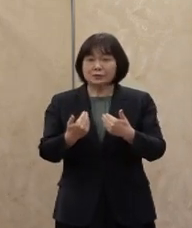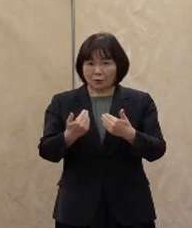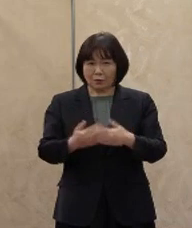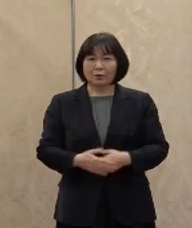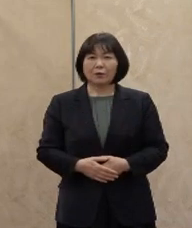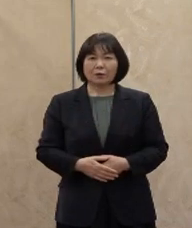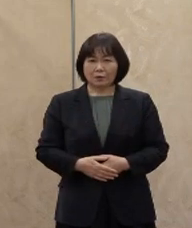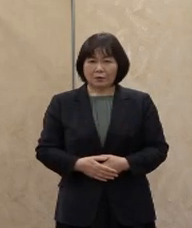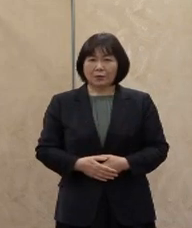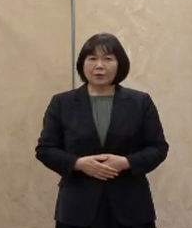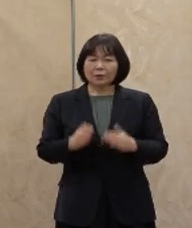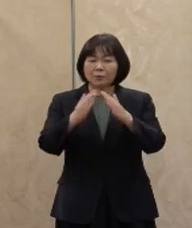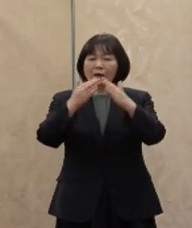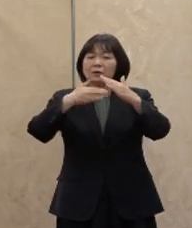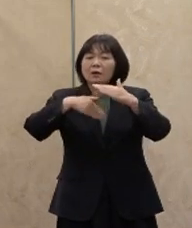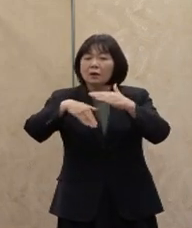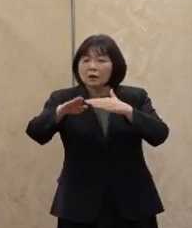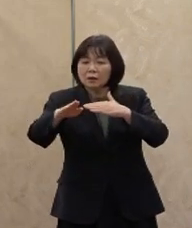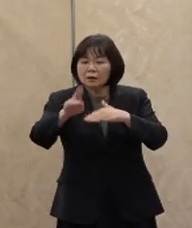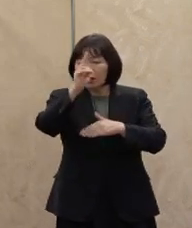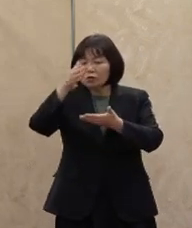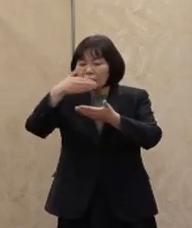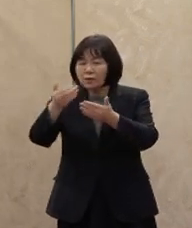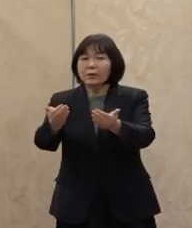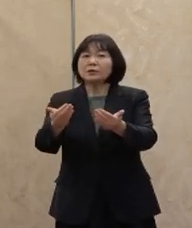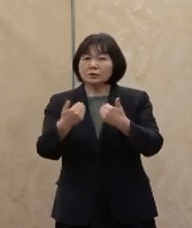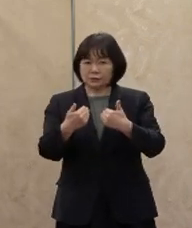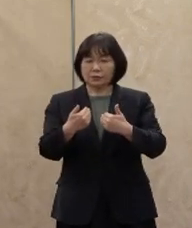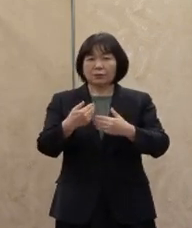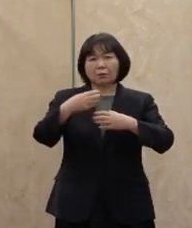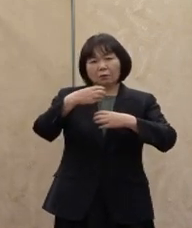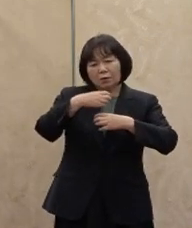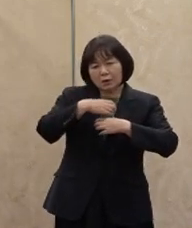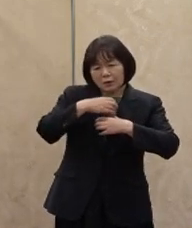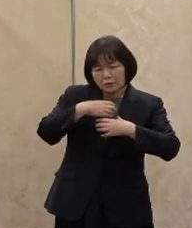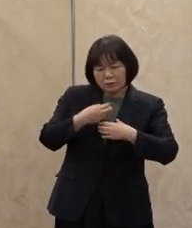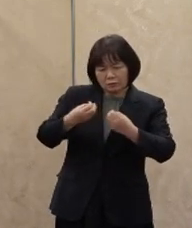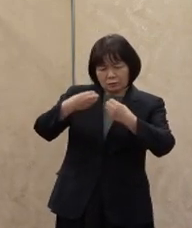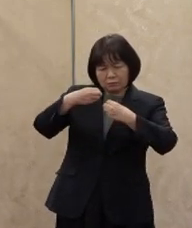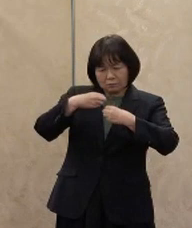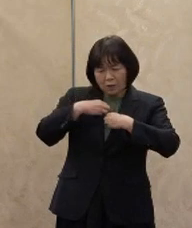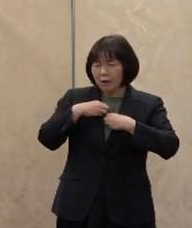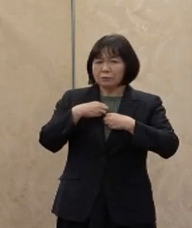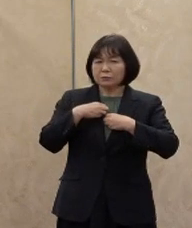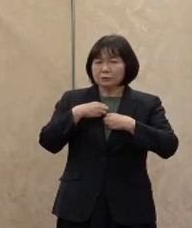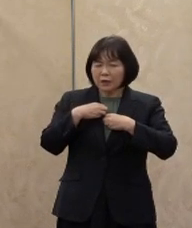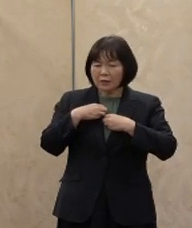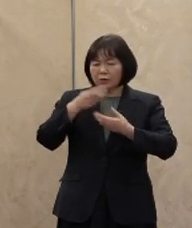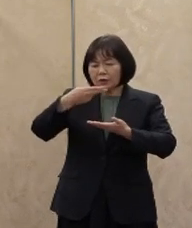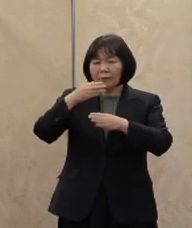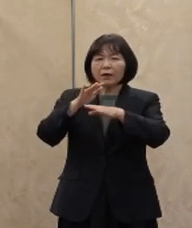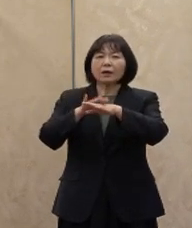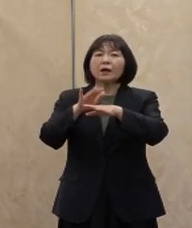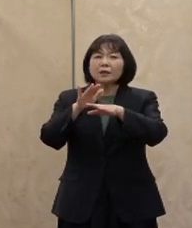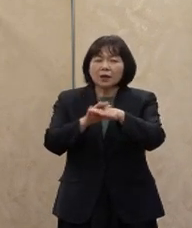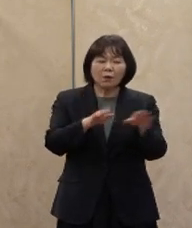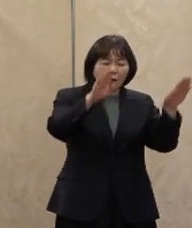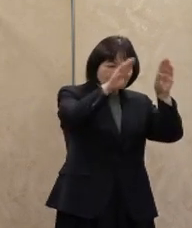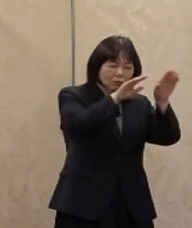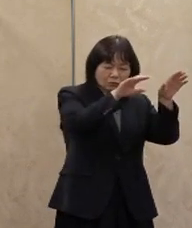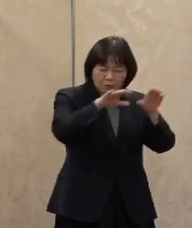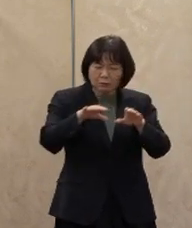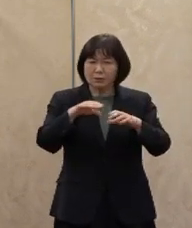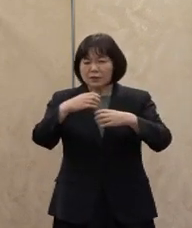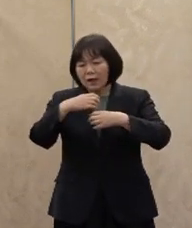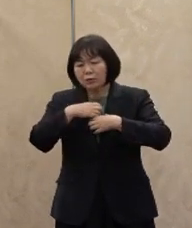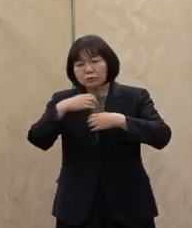やっぱ昼ご飯食べないといけませんから、その中で、まあ、リスクの高いランチはのやり方は夜と同じようにリスク